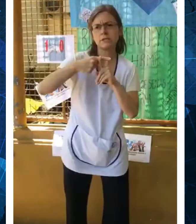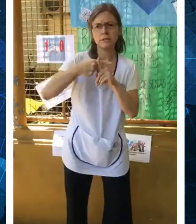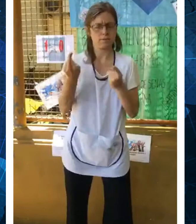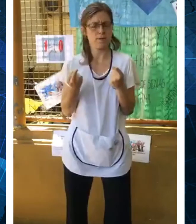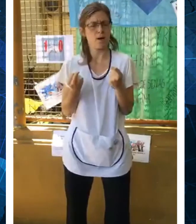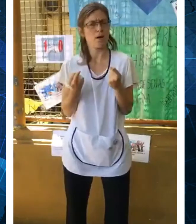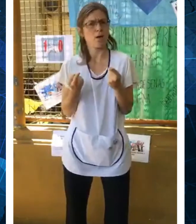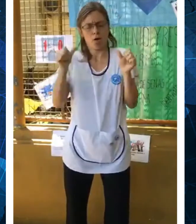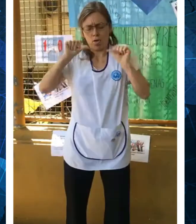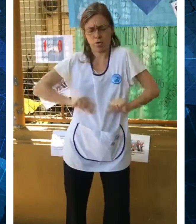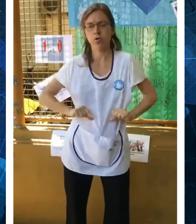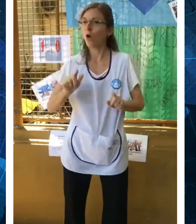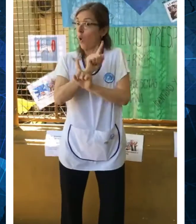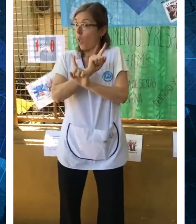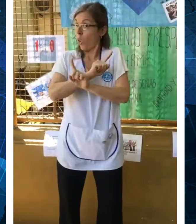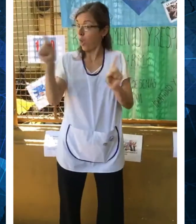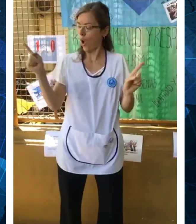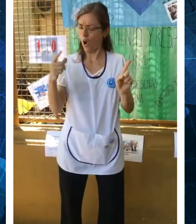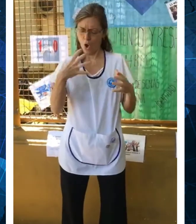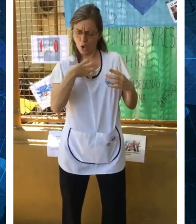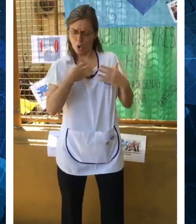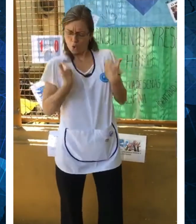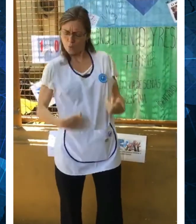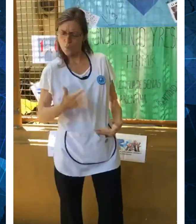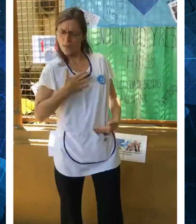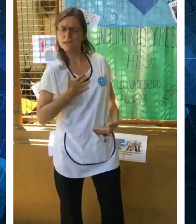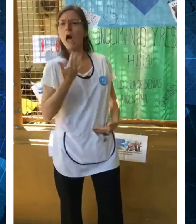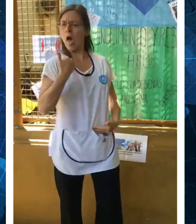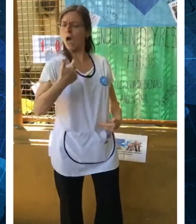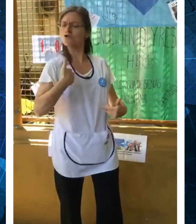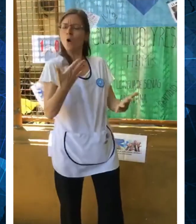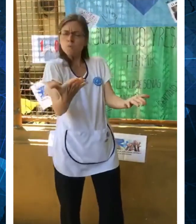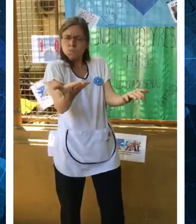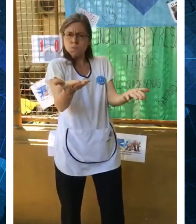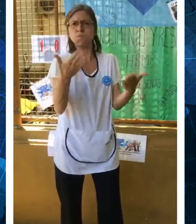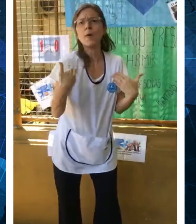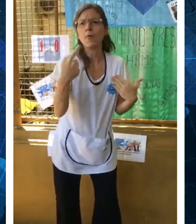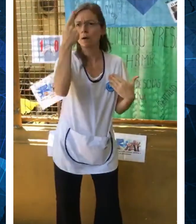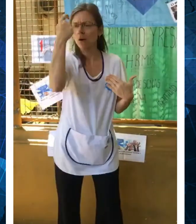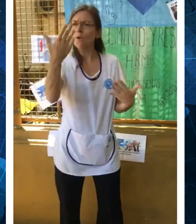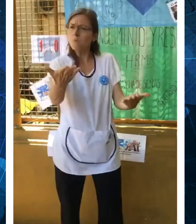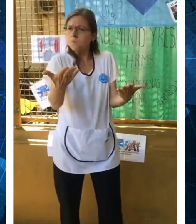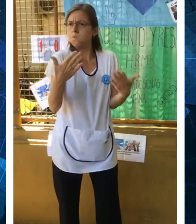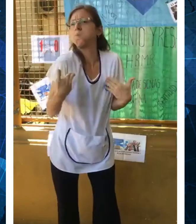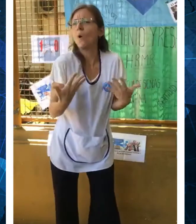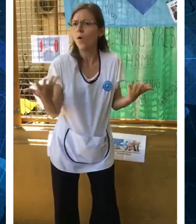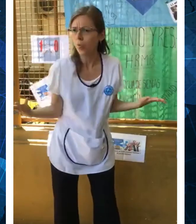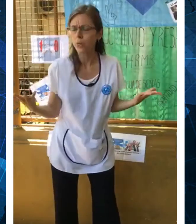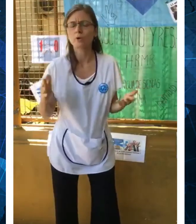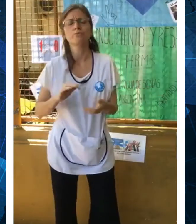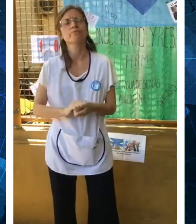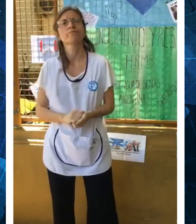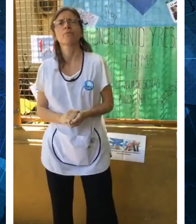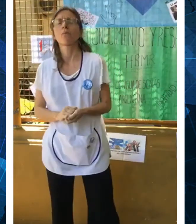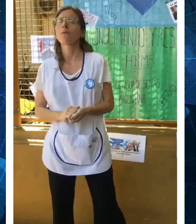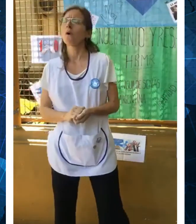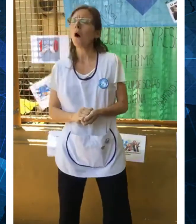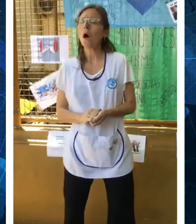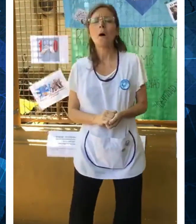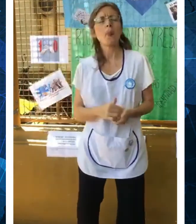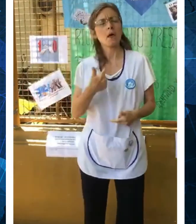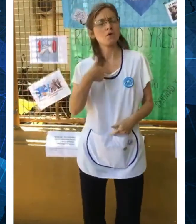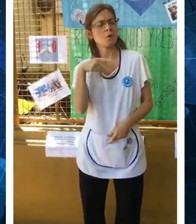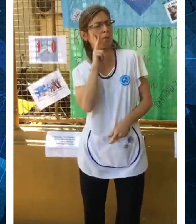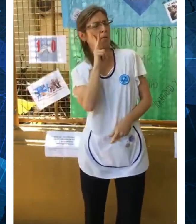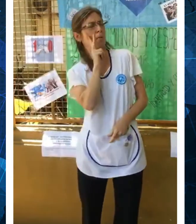de conocimiento, haciendo énfasis en lo positivo, en sus posibilidades, en sus capacidades, en las cosas